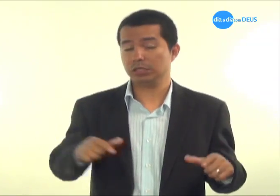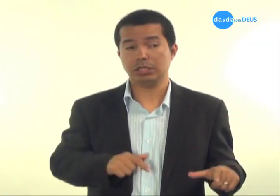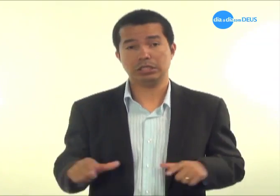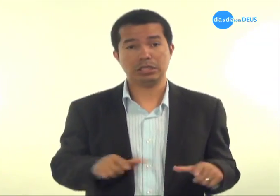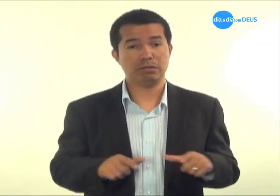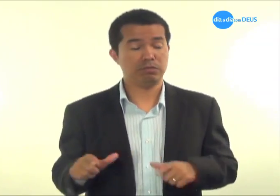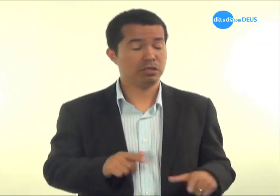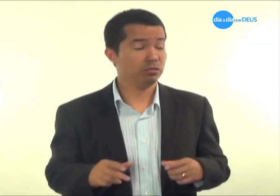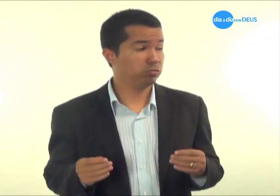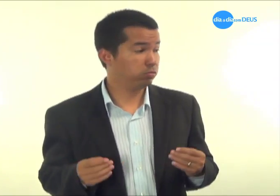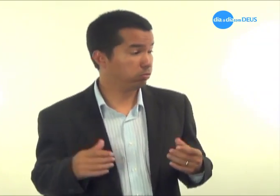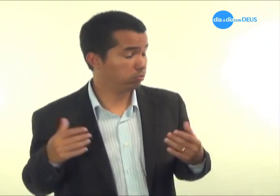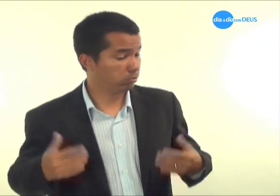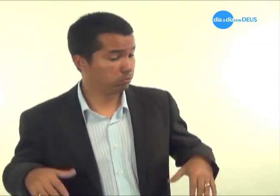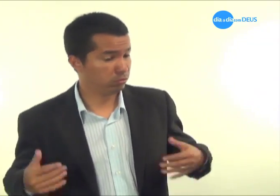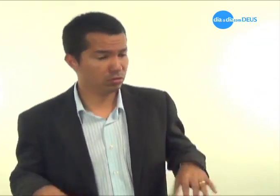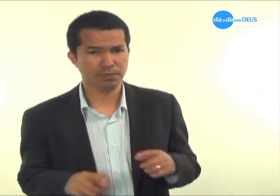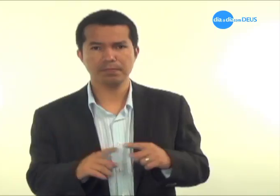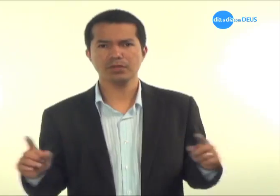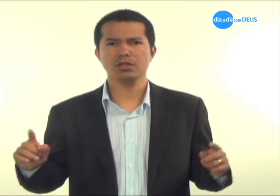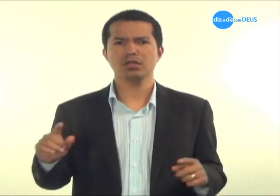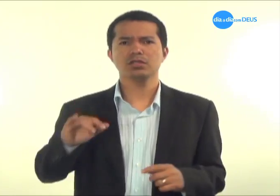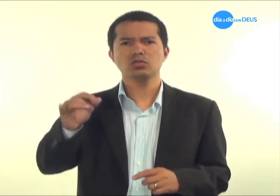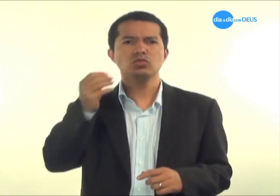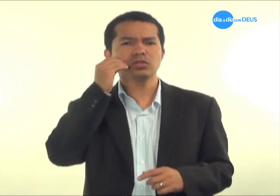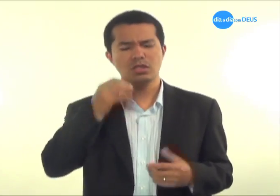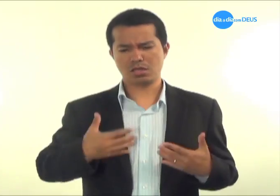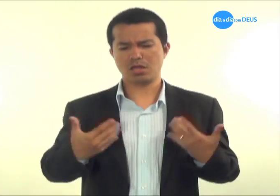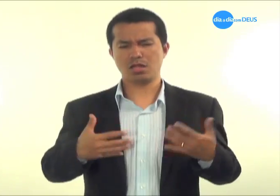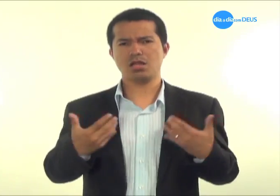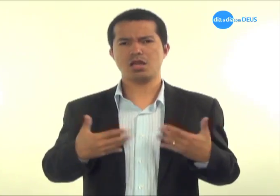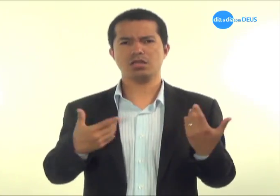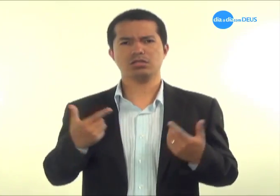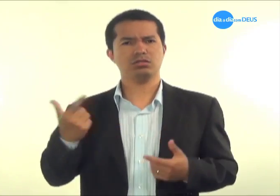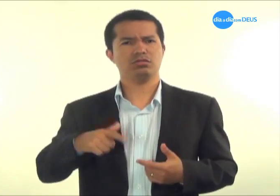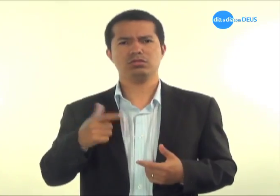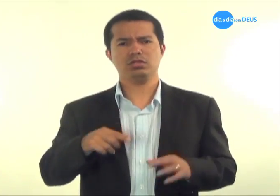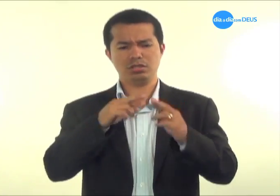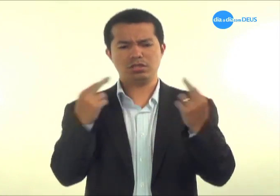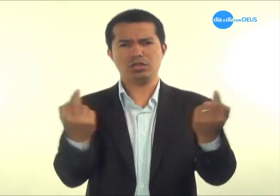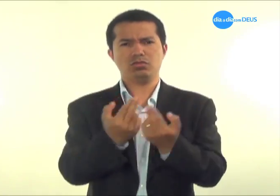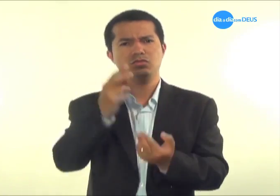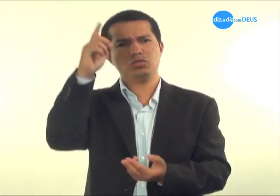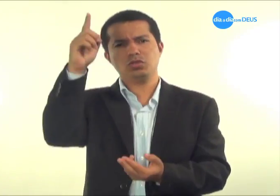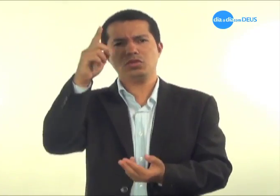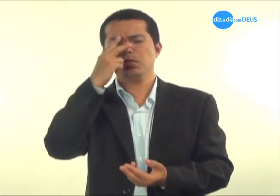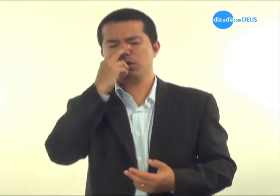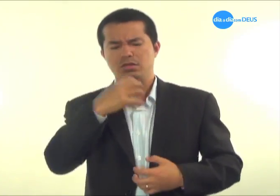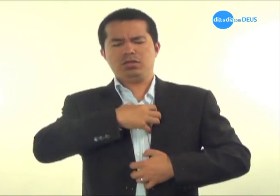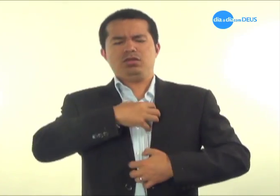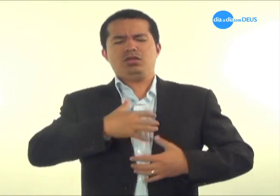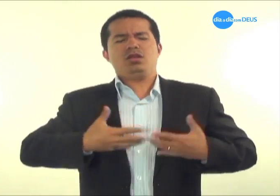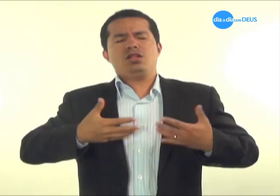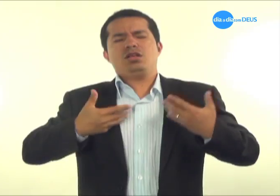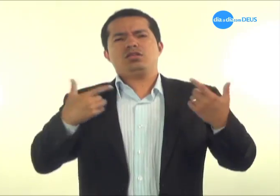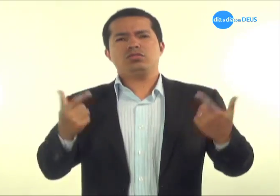crescendo muito a igreja, esse negócio. E de repente Judas não estava mais contente com isso. O louvor genuíno não